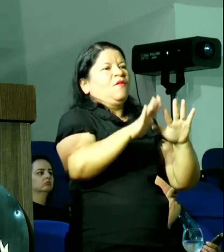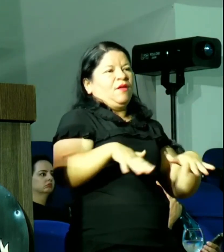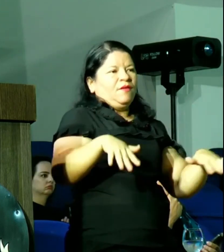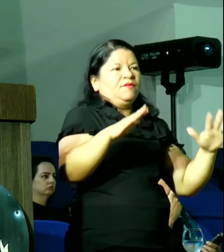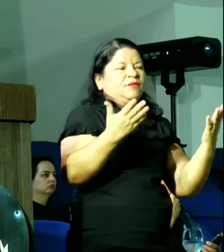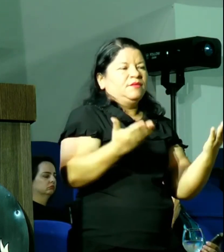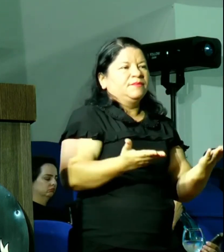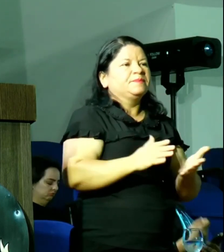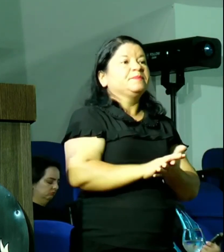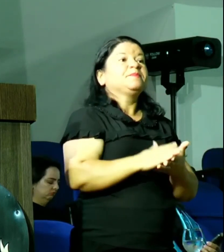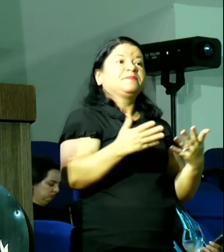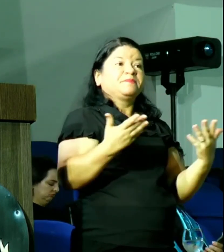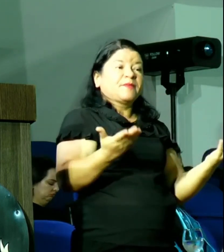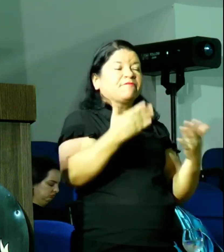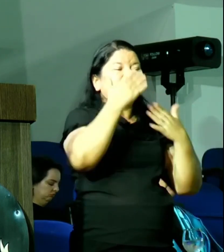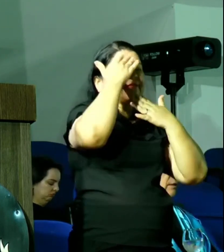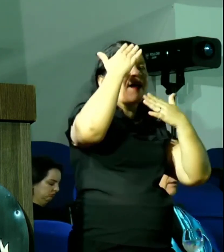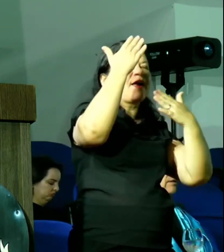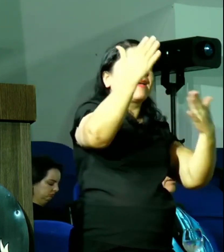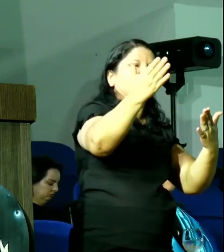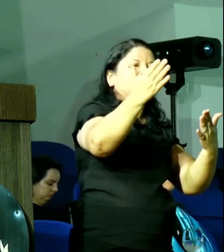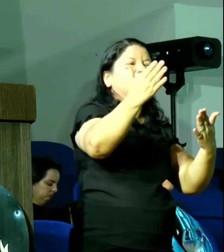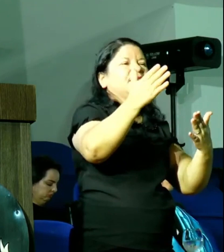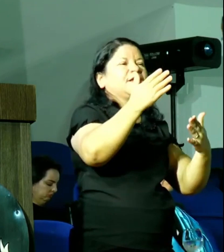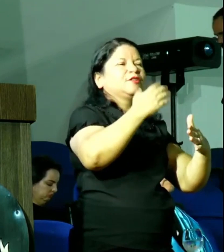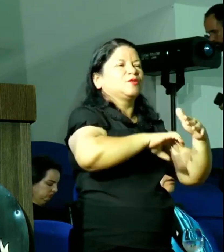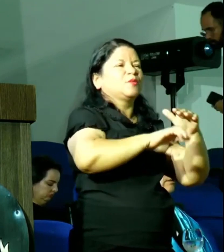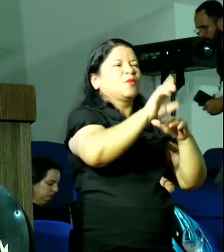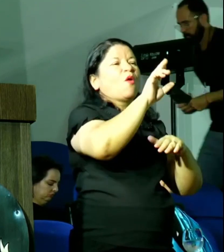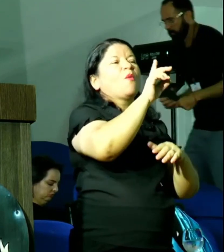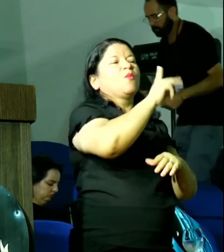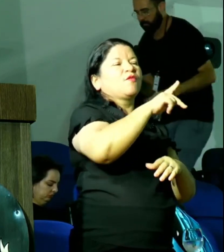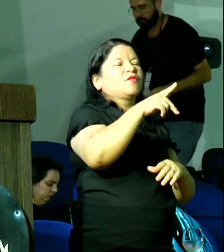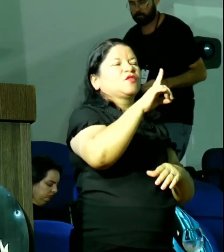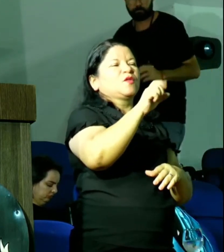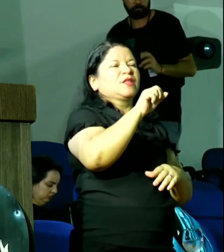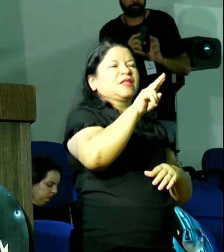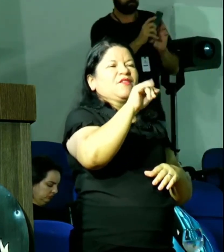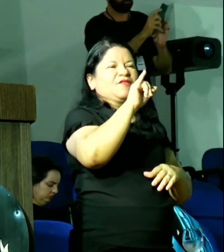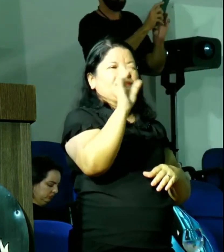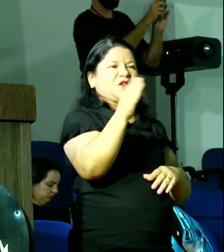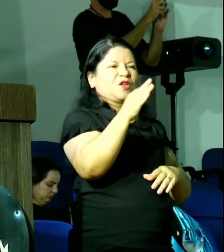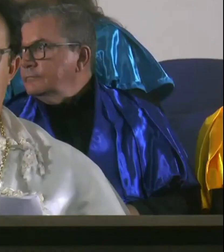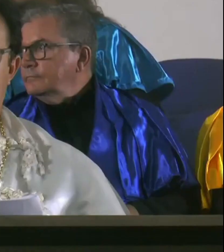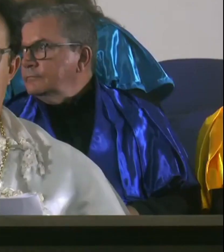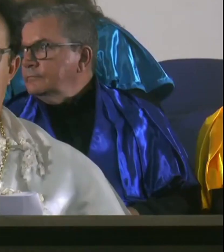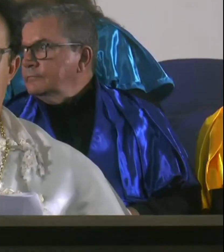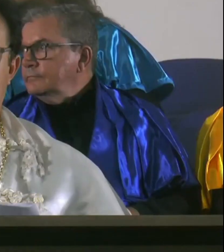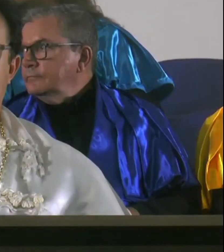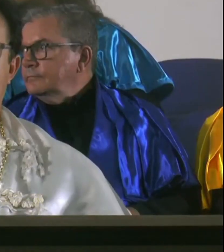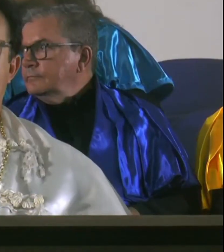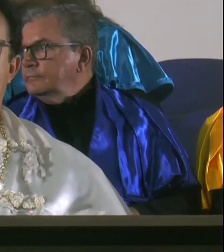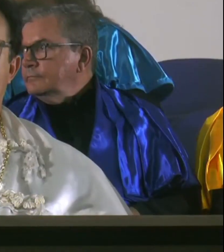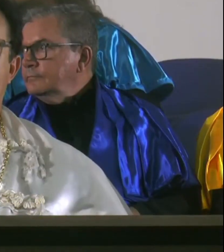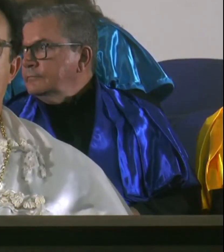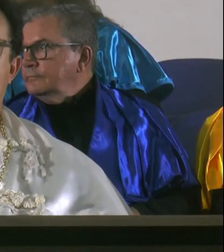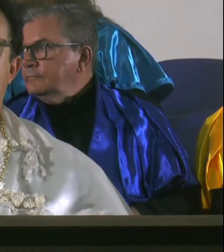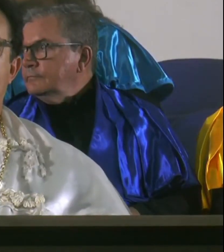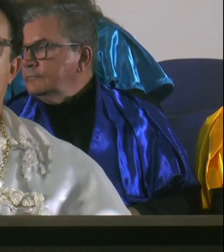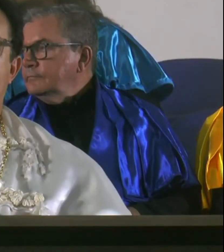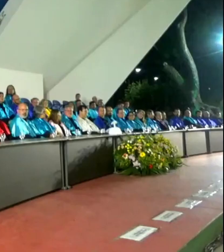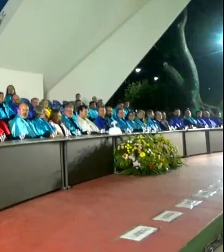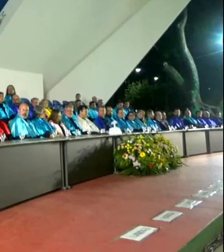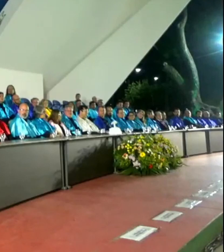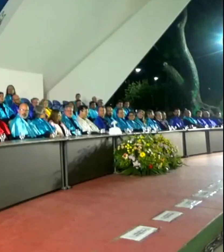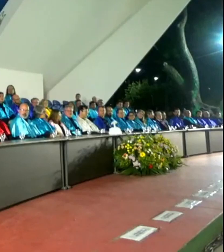Ceará. Agradeço ao pró-reitor de graduação, professor Davi Romero de Vasconcelos, pelo honroso convite para conferir essa fala.